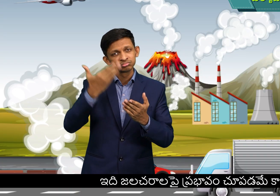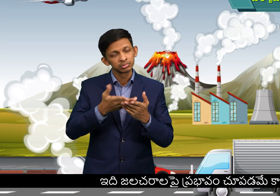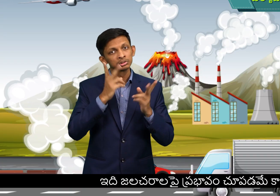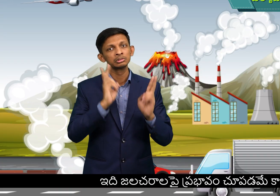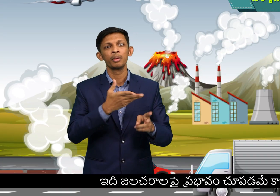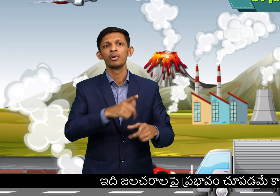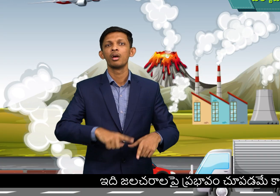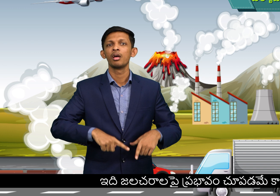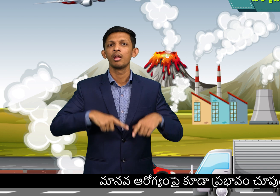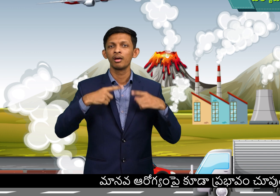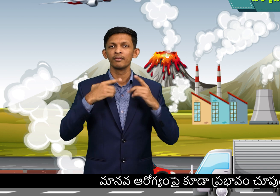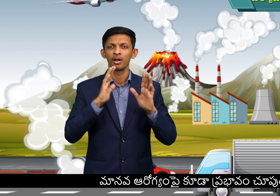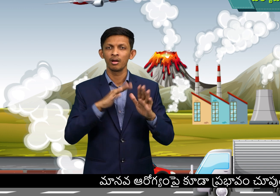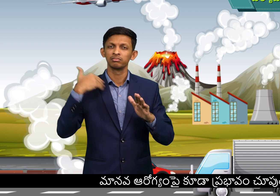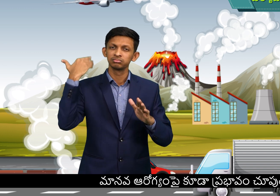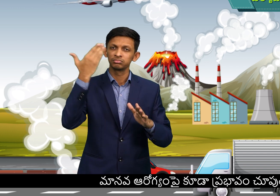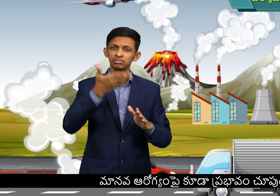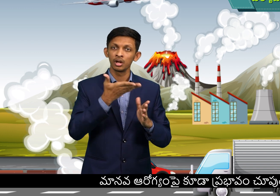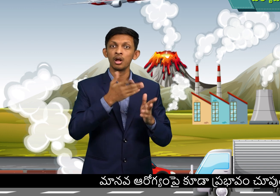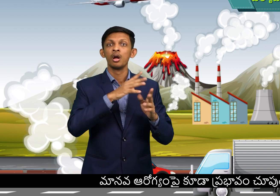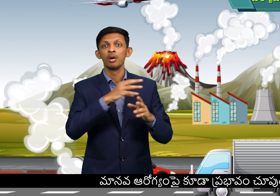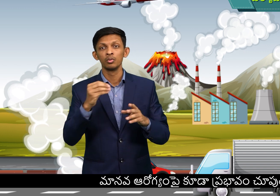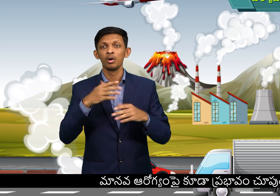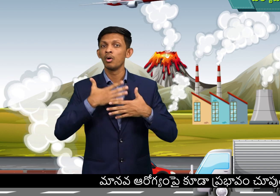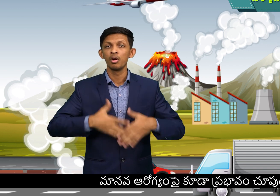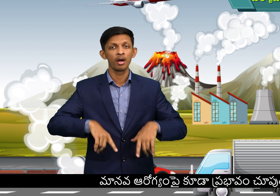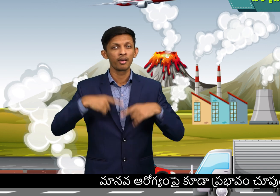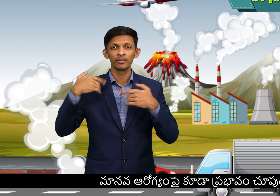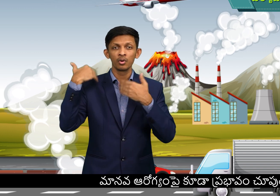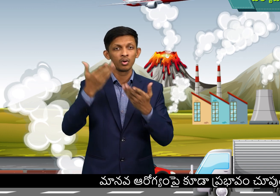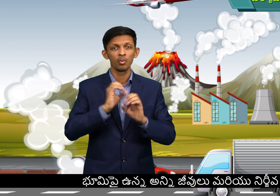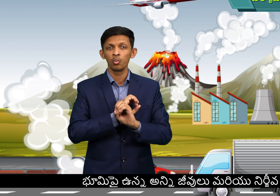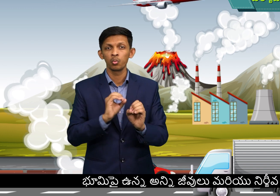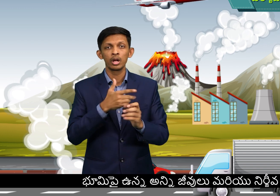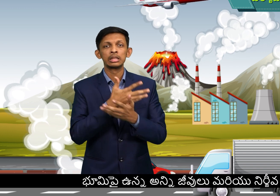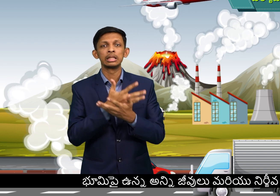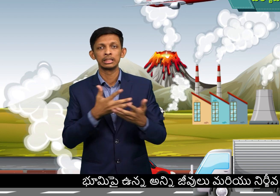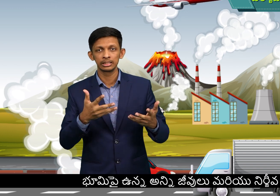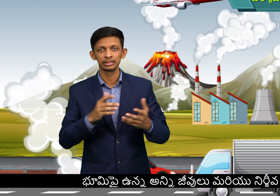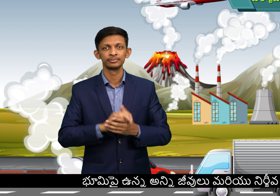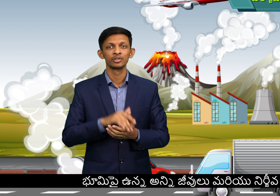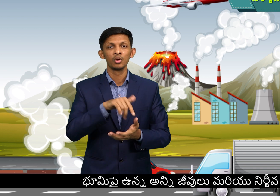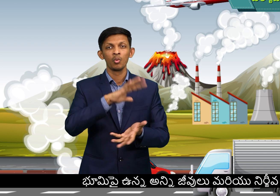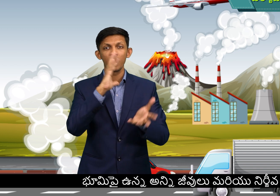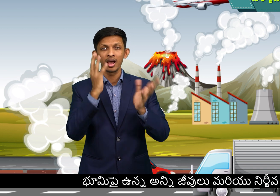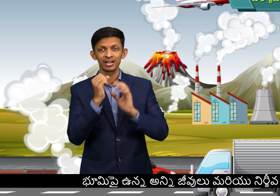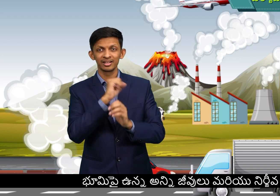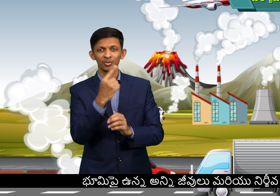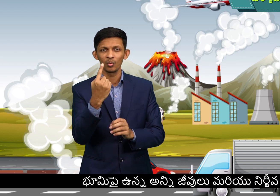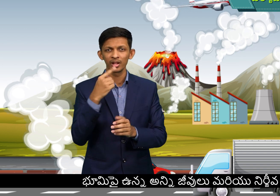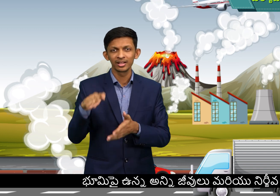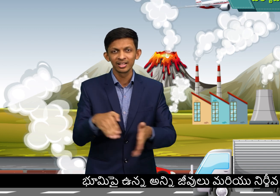ప్రభావం చూపడమే కాకుండా మానవ ఆరోగ్యంపై కూడా ప్రభావం చూపుతుంది. భూమిపై ఉన్న అన్ని జీవులు